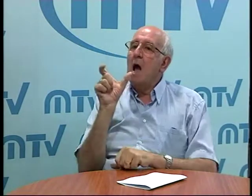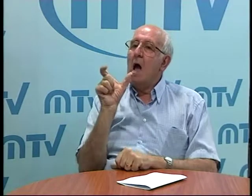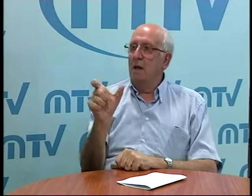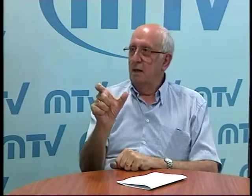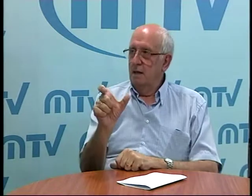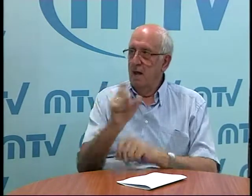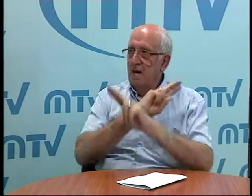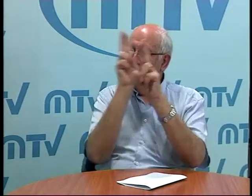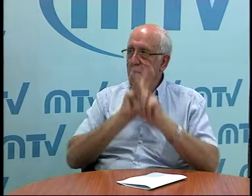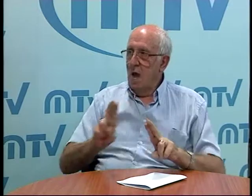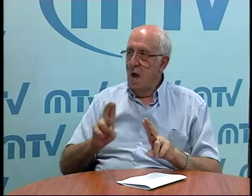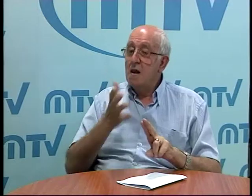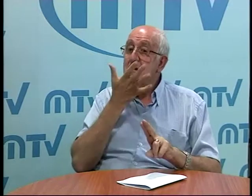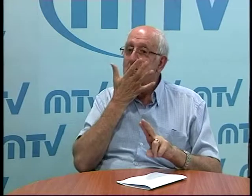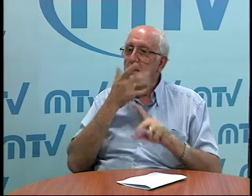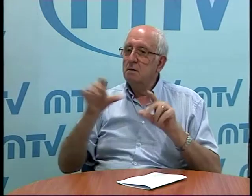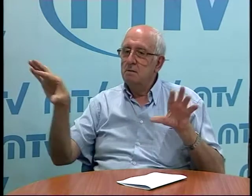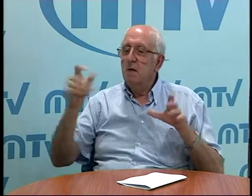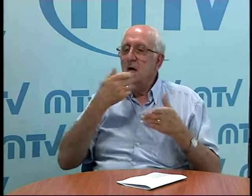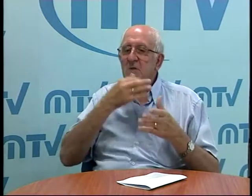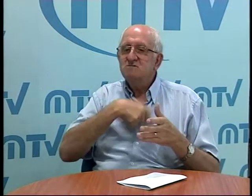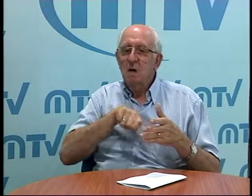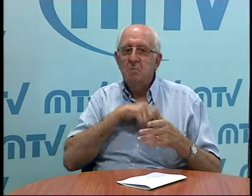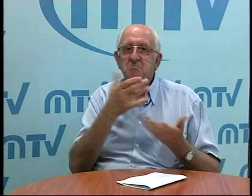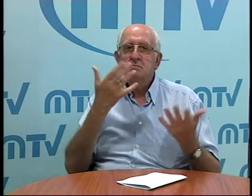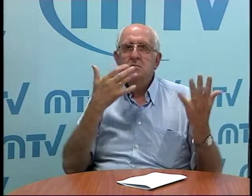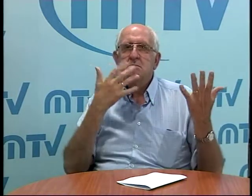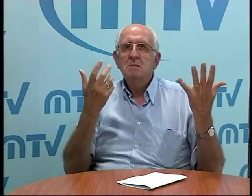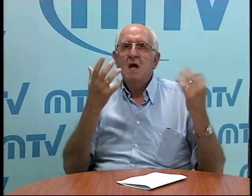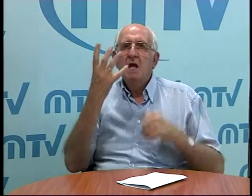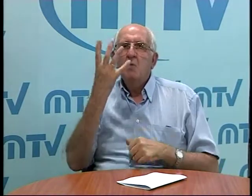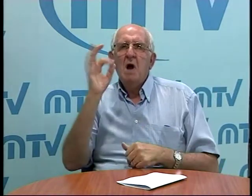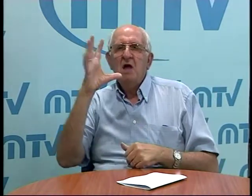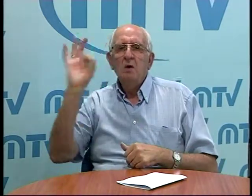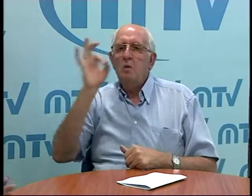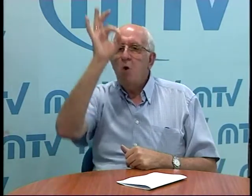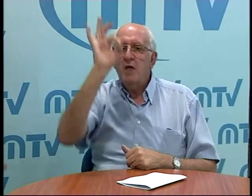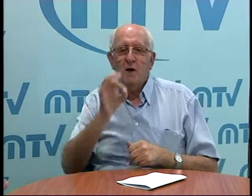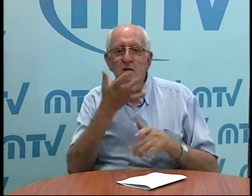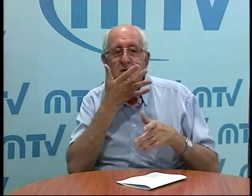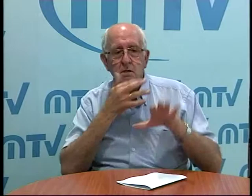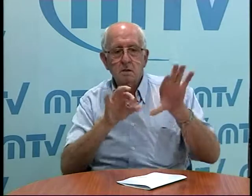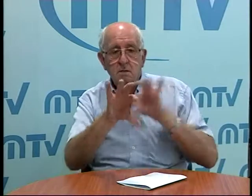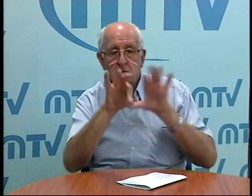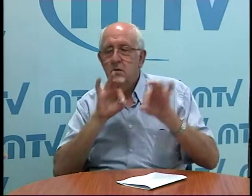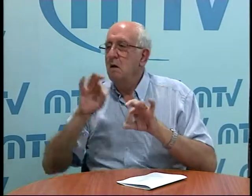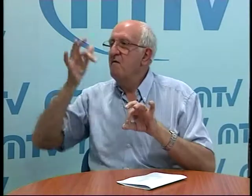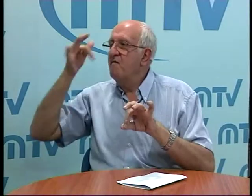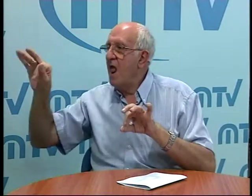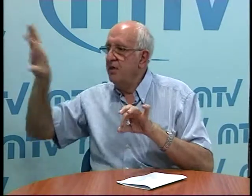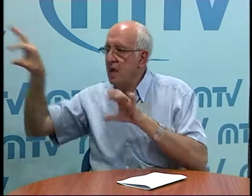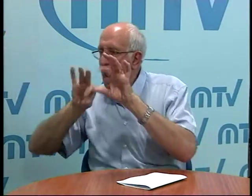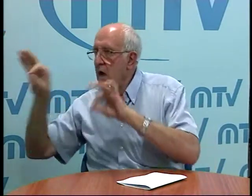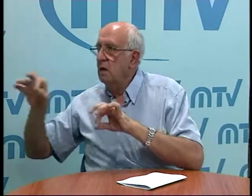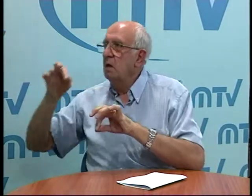utilizamos el sistema de signos internacional, que sería un sistema. Cogemos signos de diferentes países, tanto por